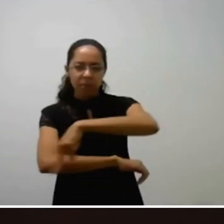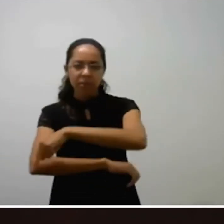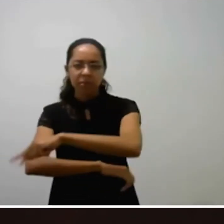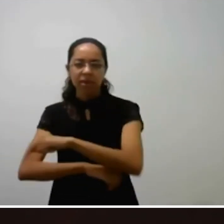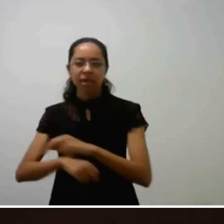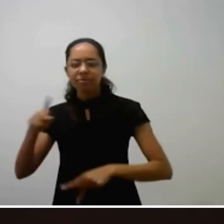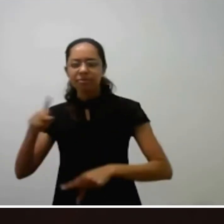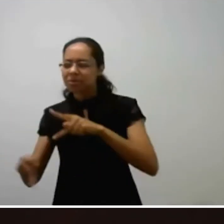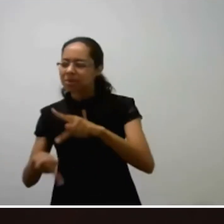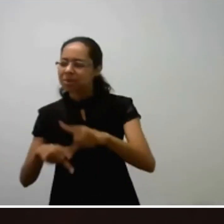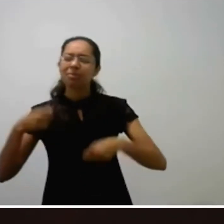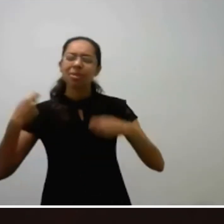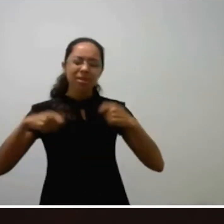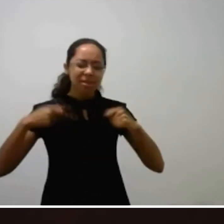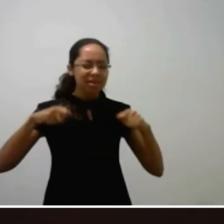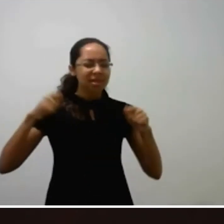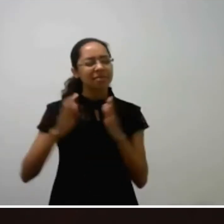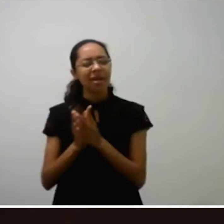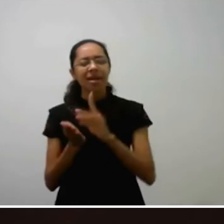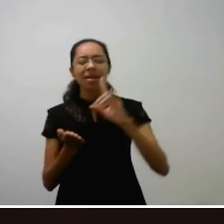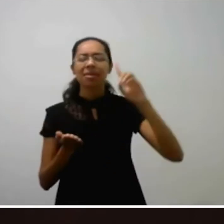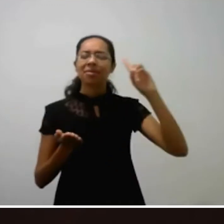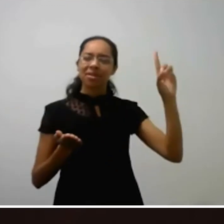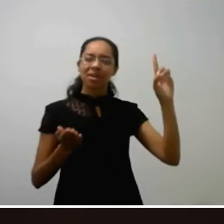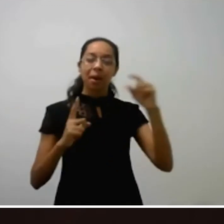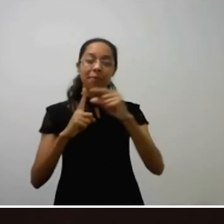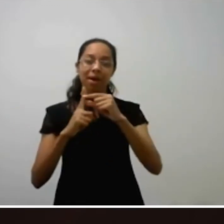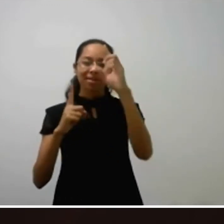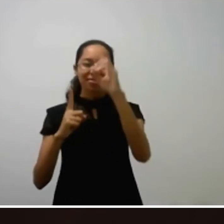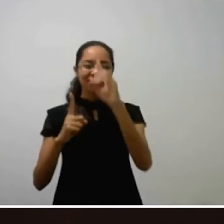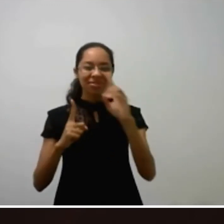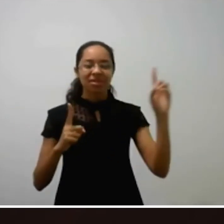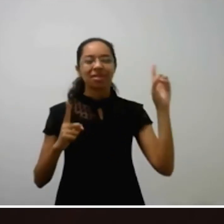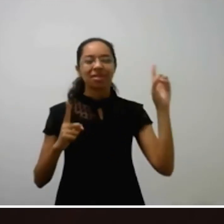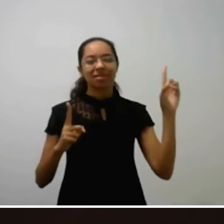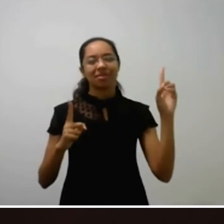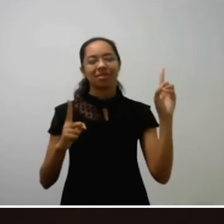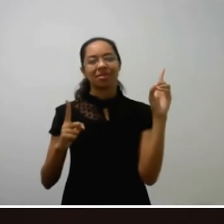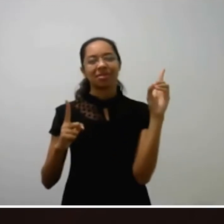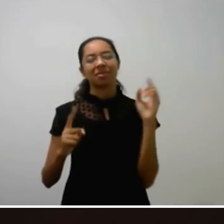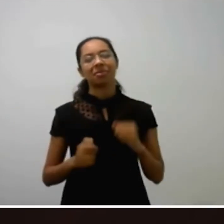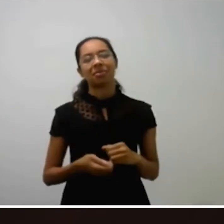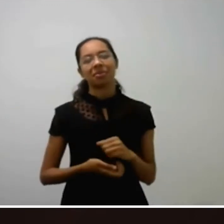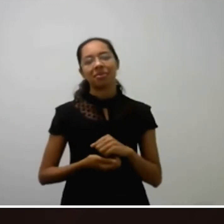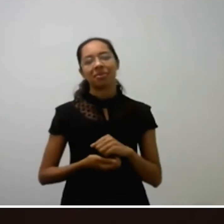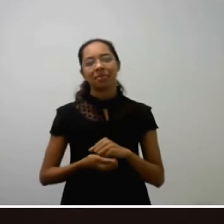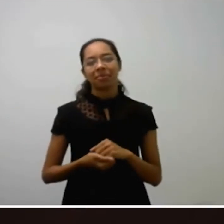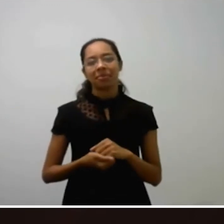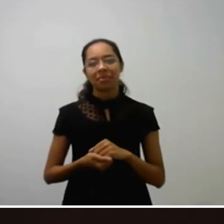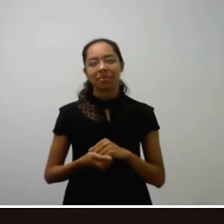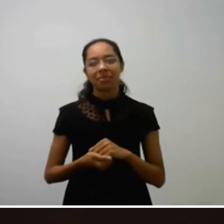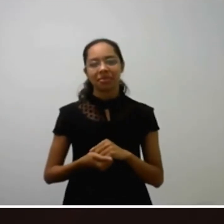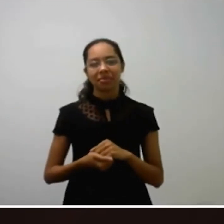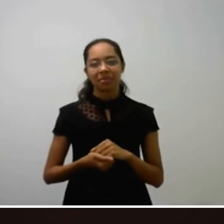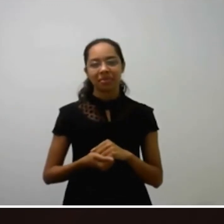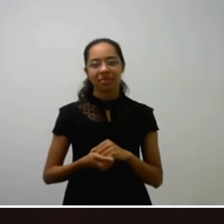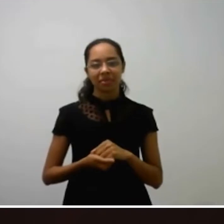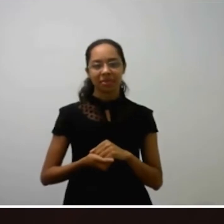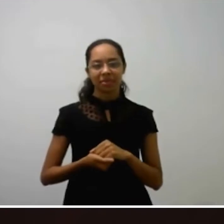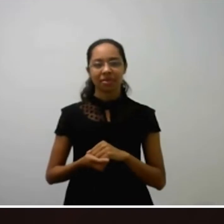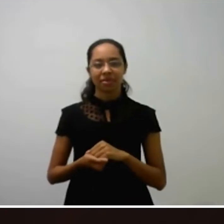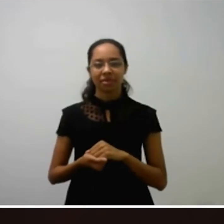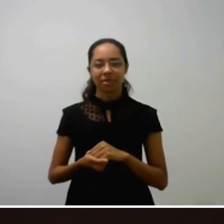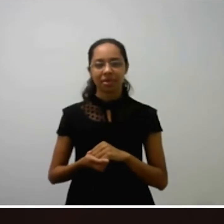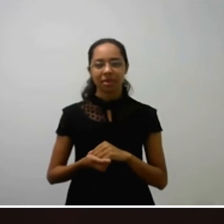da palavra de Deus. Precisamos, né? Um interdito foi